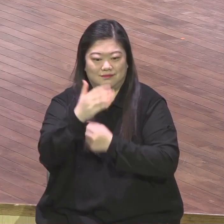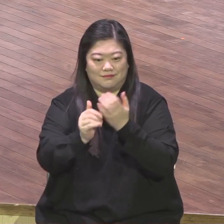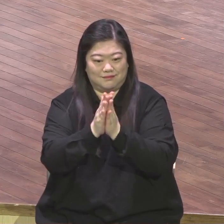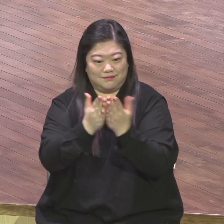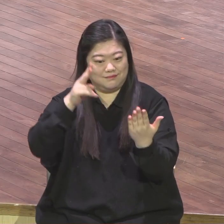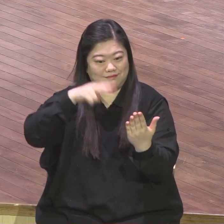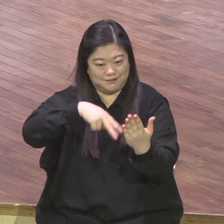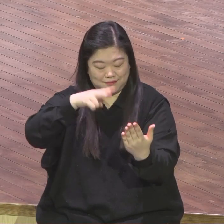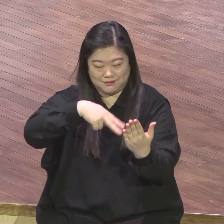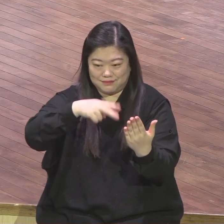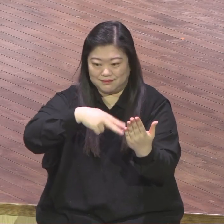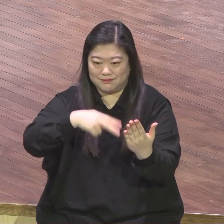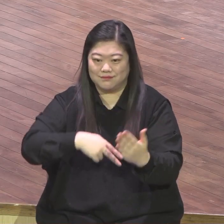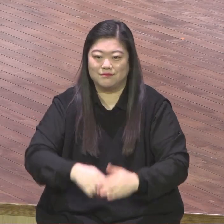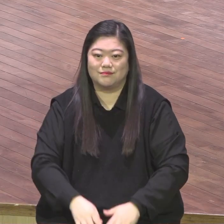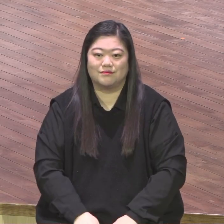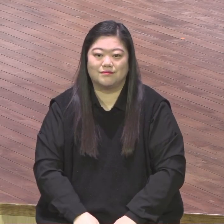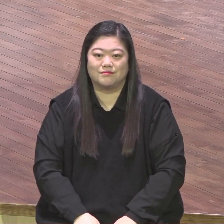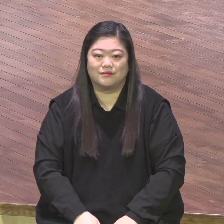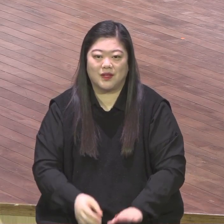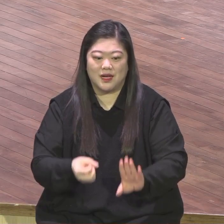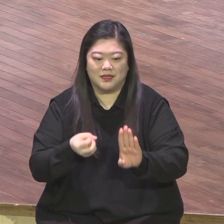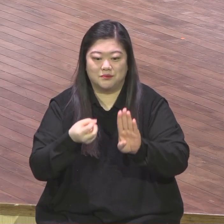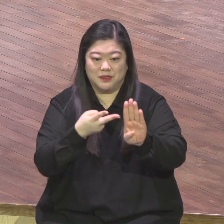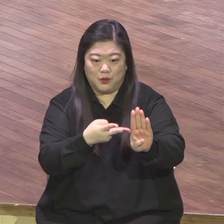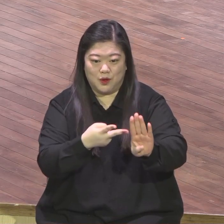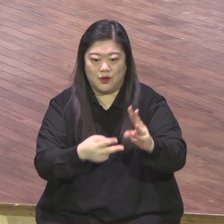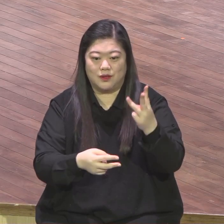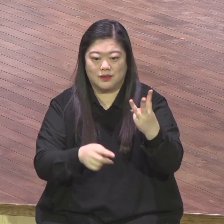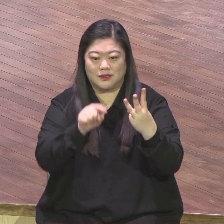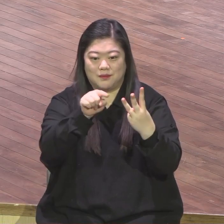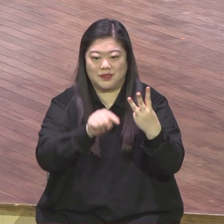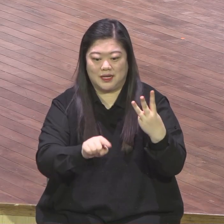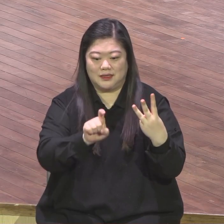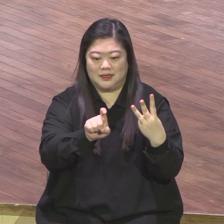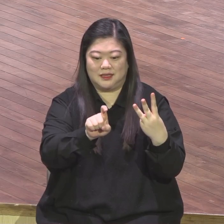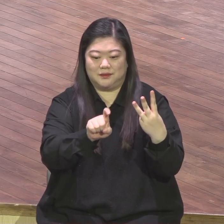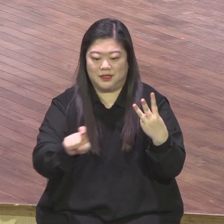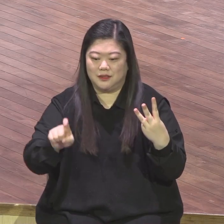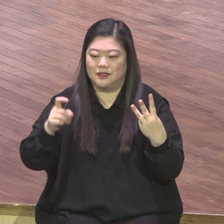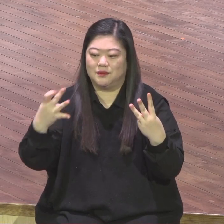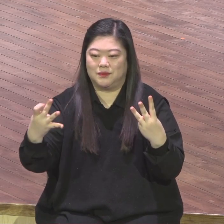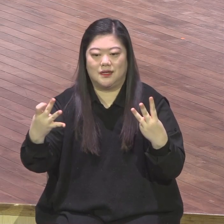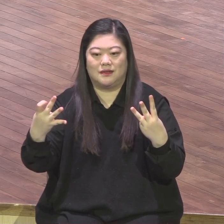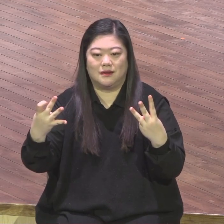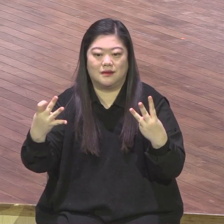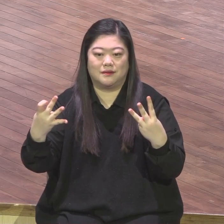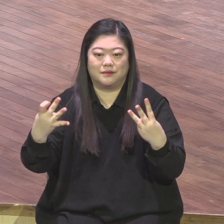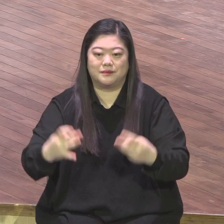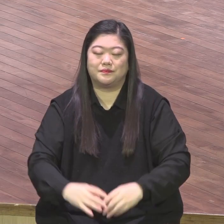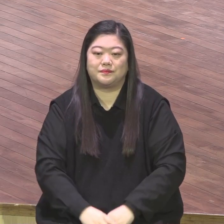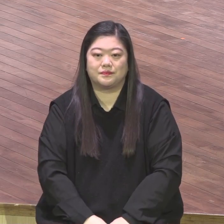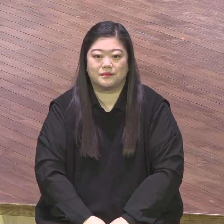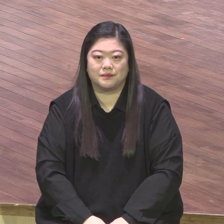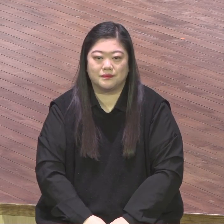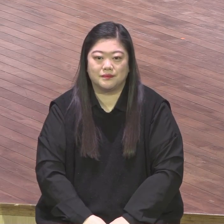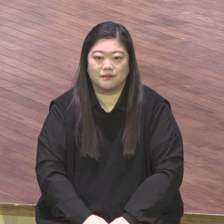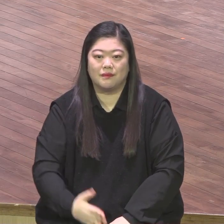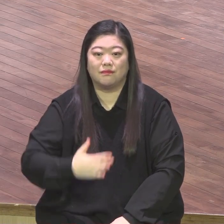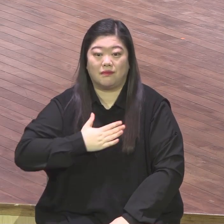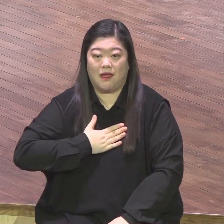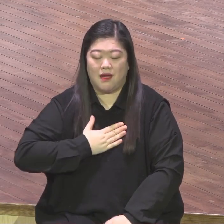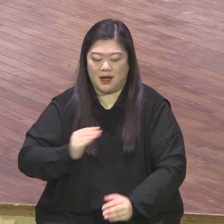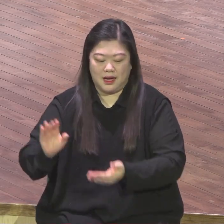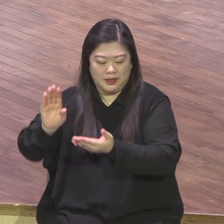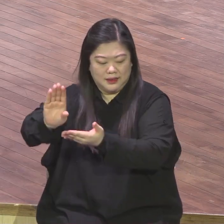은혜 받고 성취될 하나님 말씀은 빌립보서 3장 10절에서 14절 말씀입니다. 내가